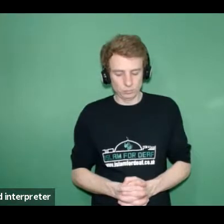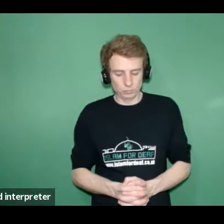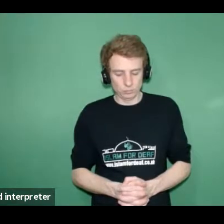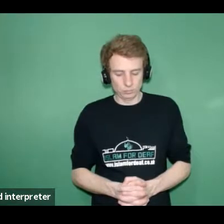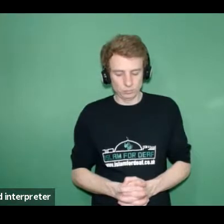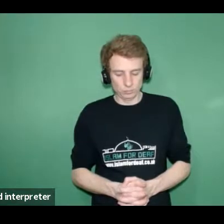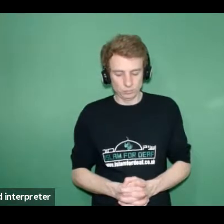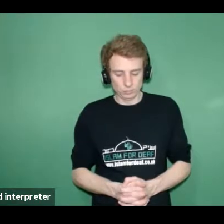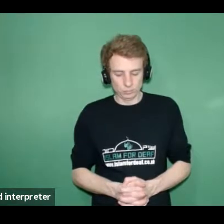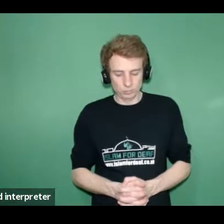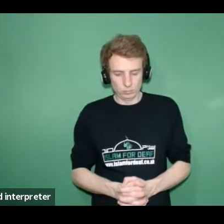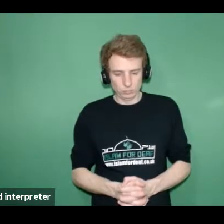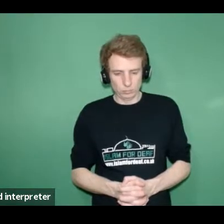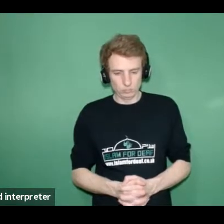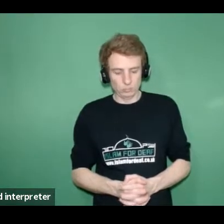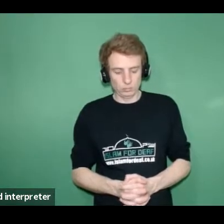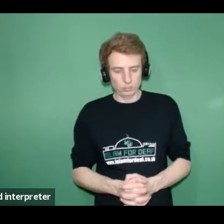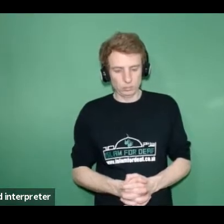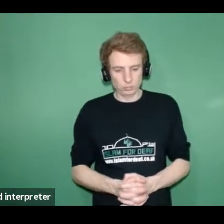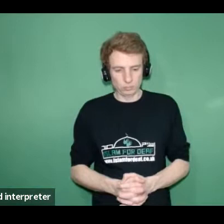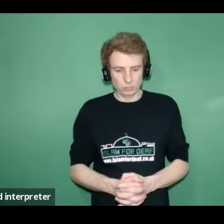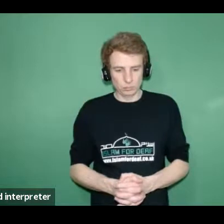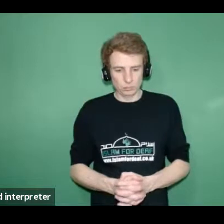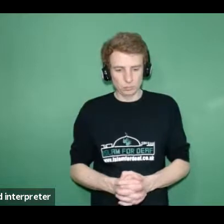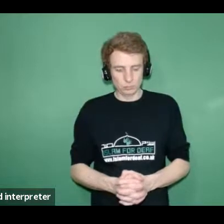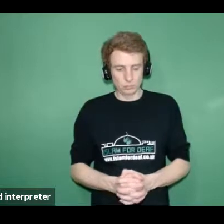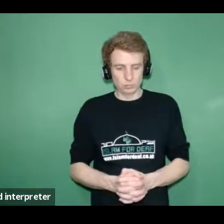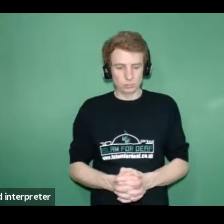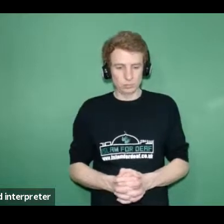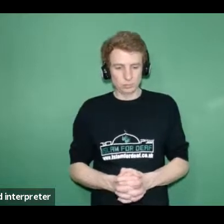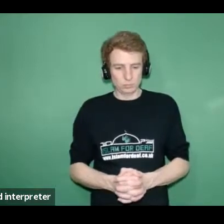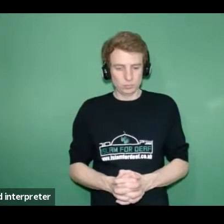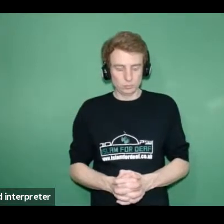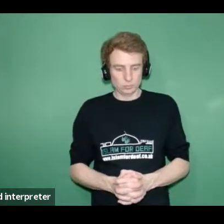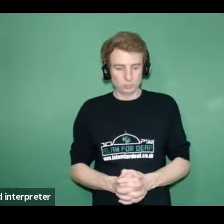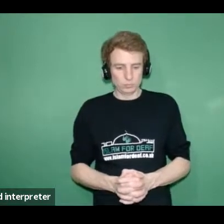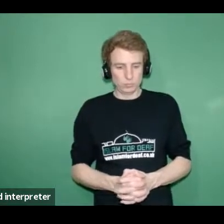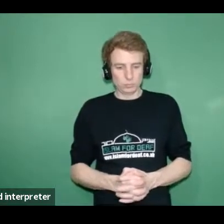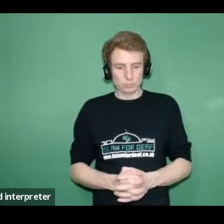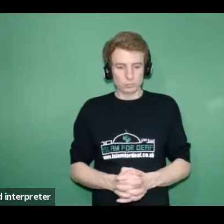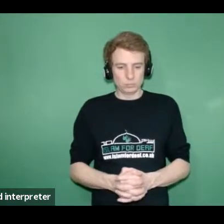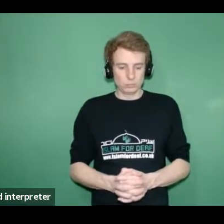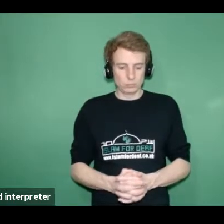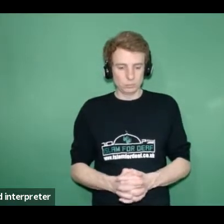قوته من إفطاره، فإن هذا يزيد إيمانه